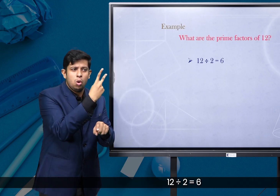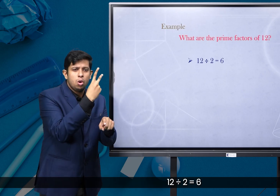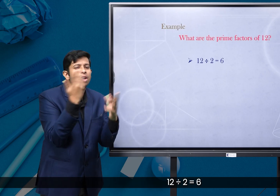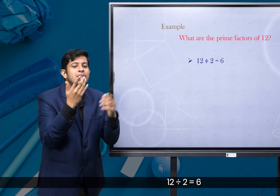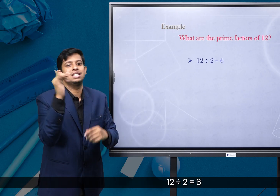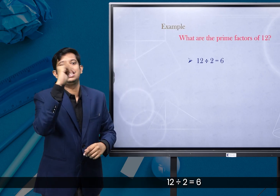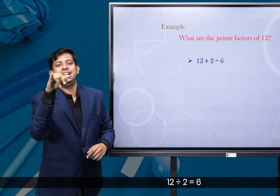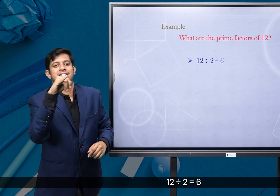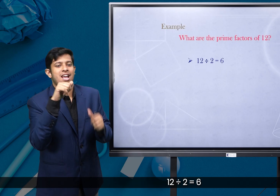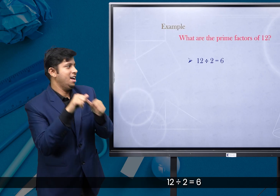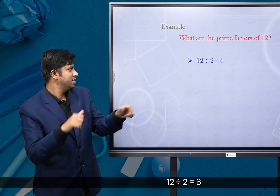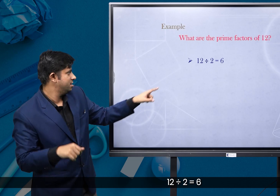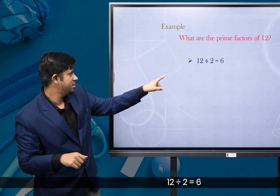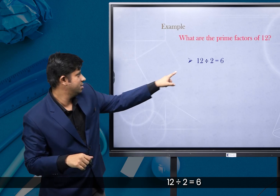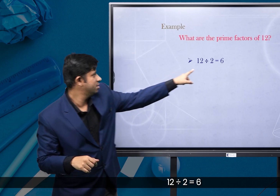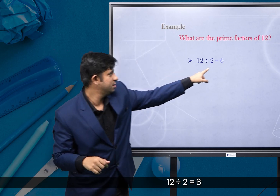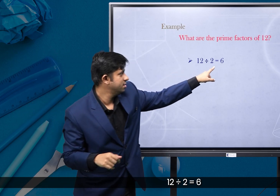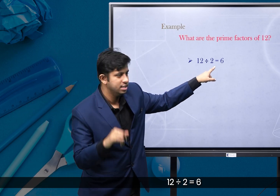2 बरोबर 6.